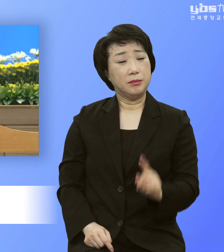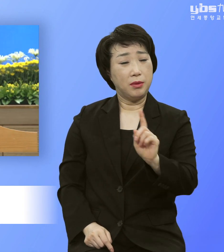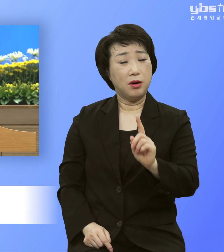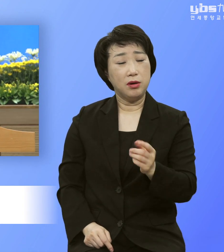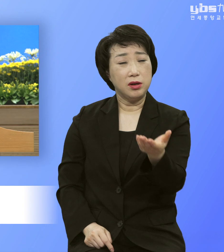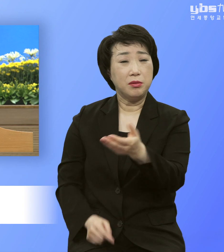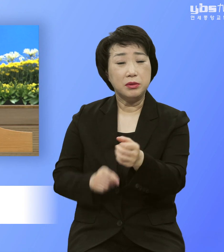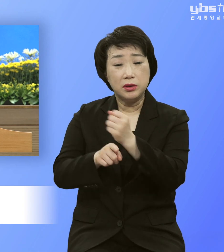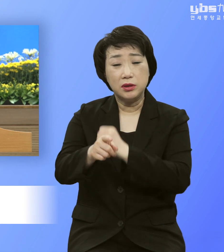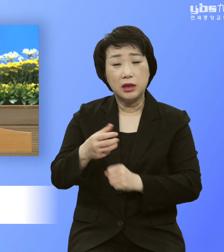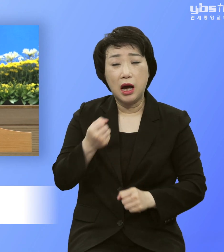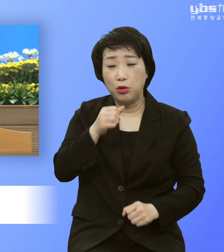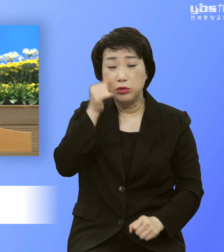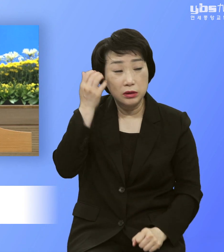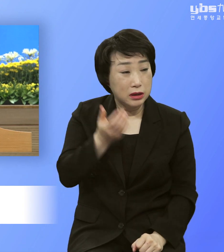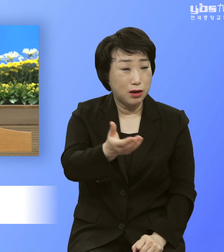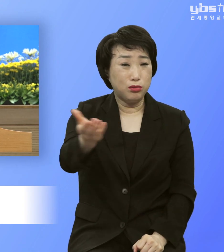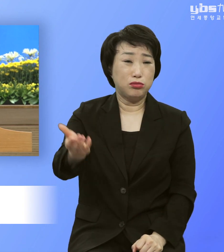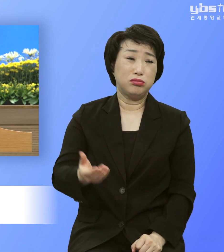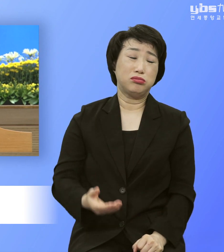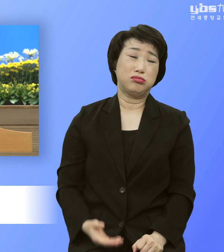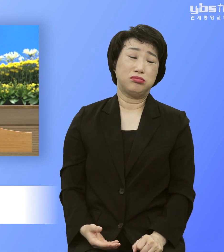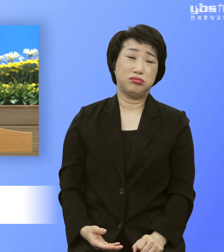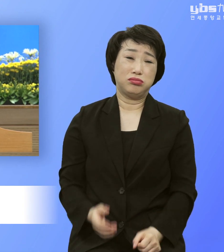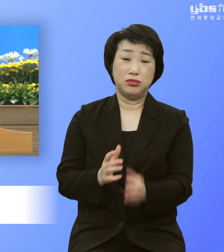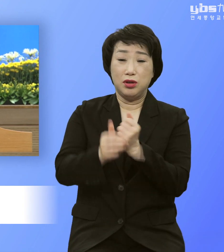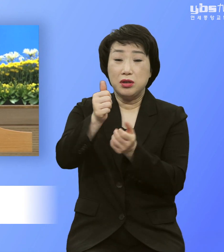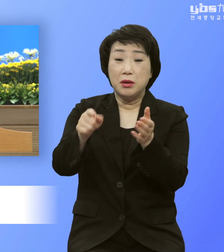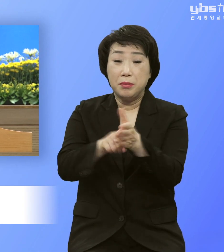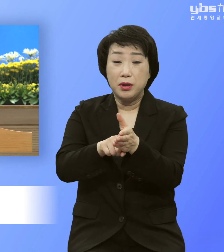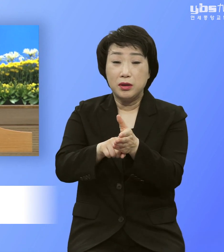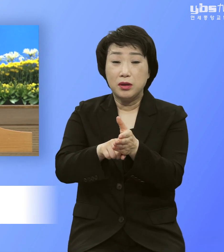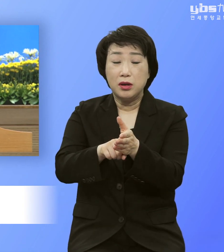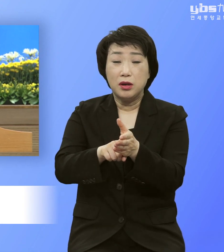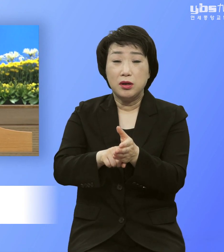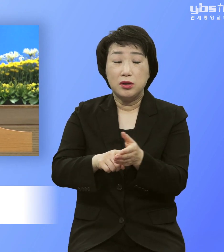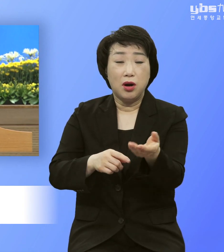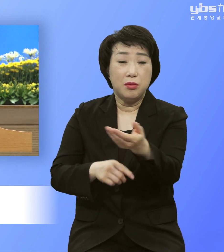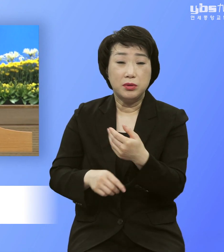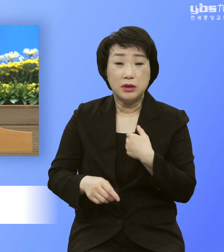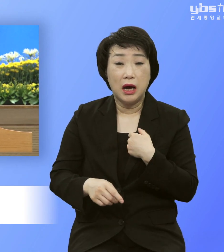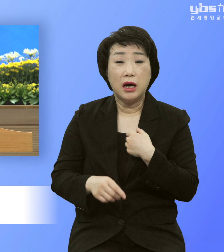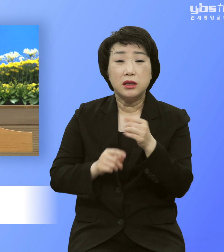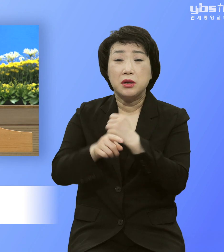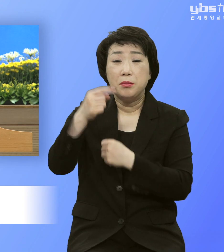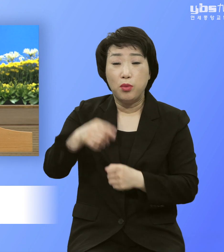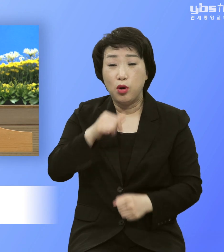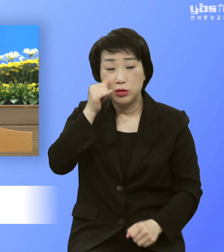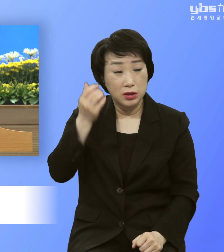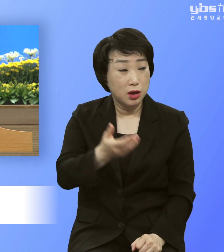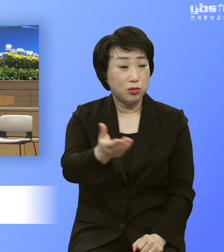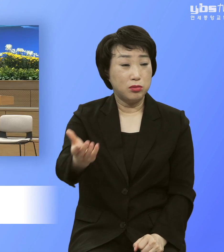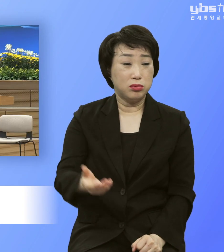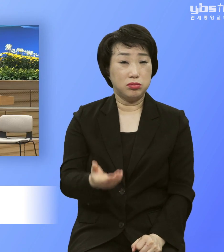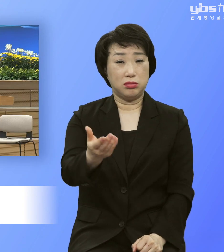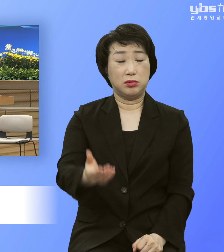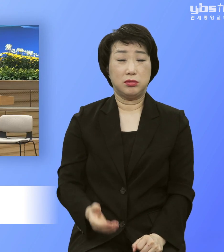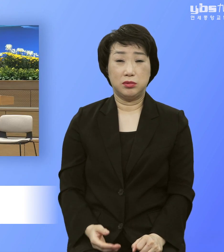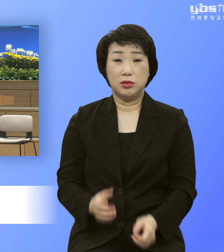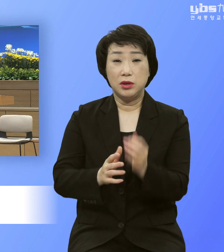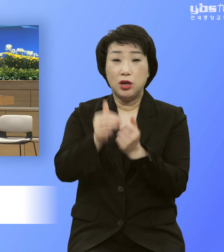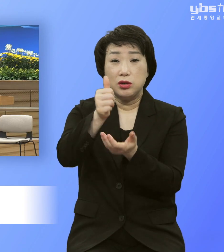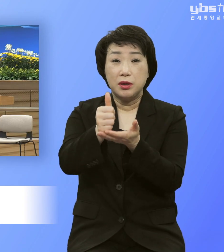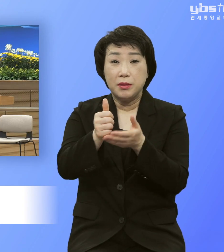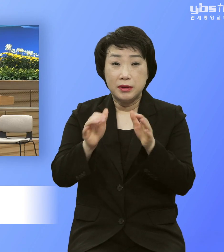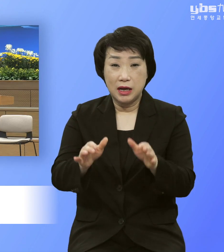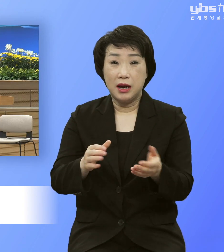어떤 의미를 가지고 있느냐, 예수 믿는 존재라는데 어떤 의미를 가지고 있느냐 이 말이에요.